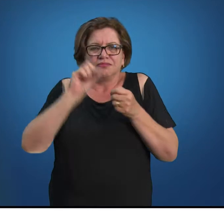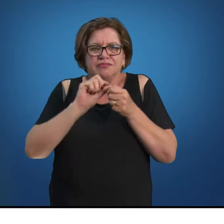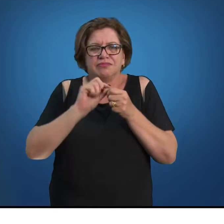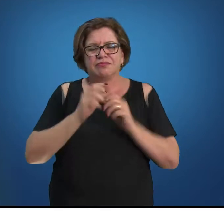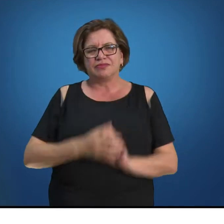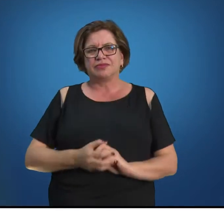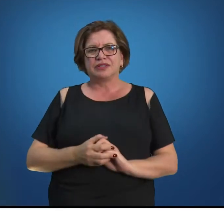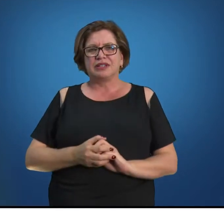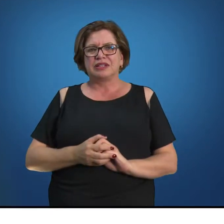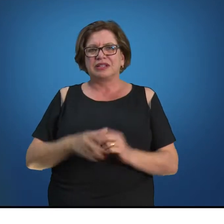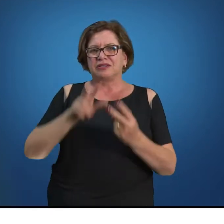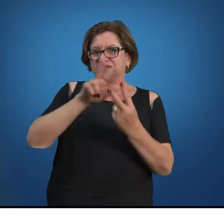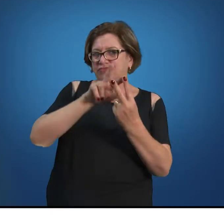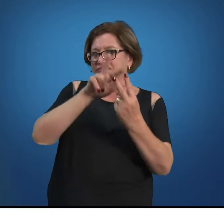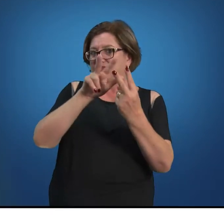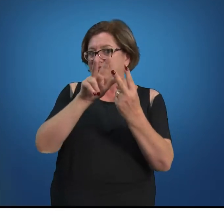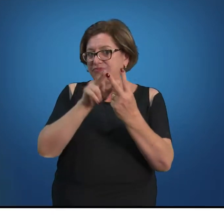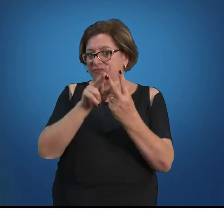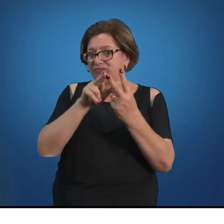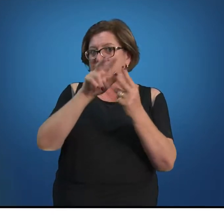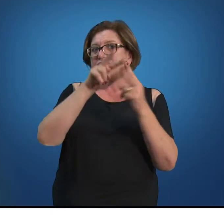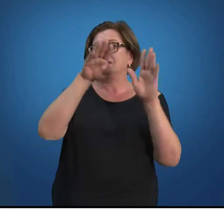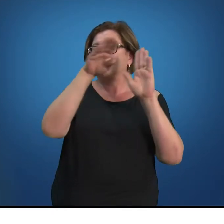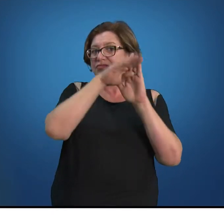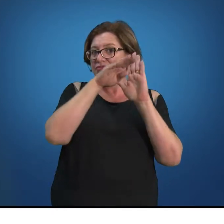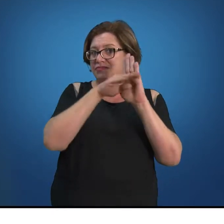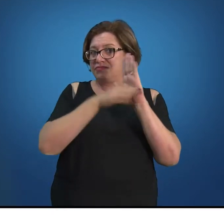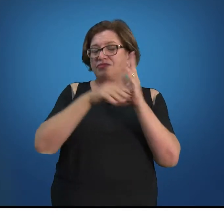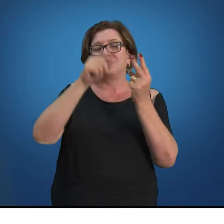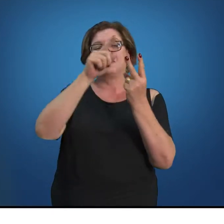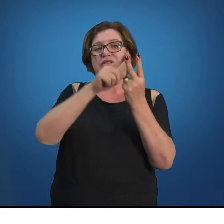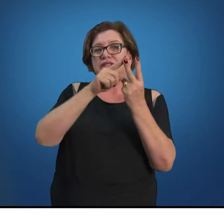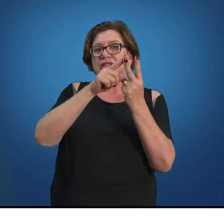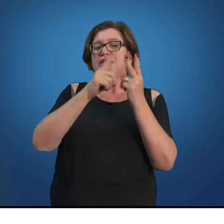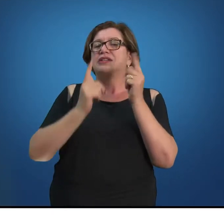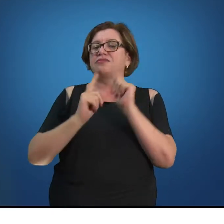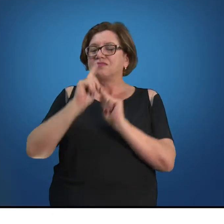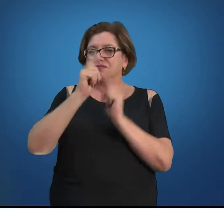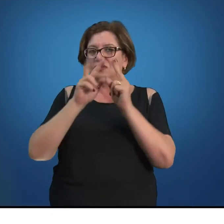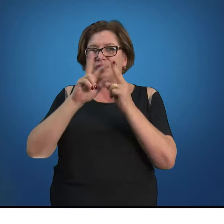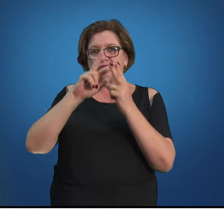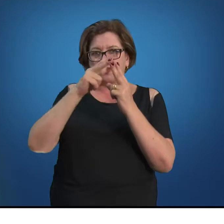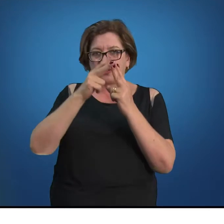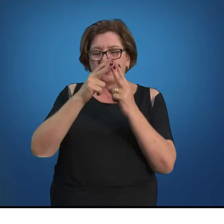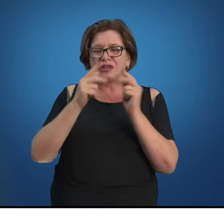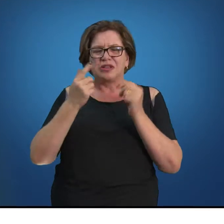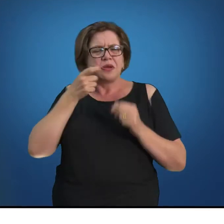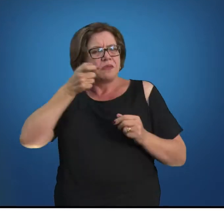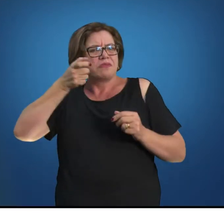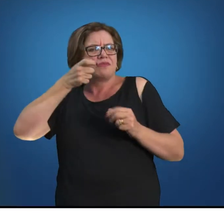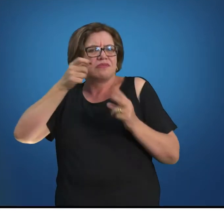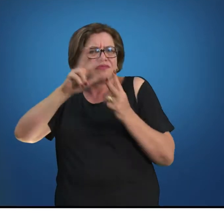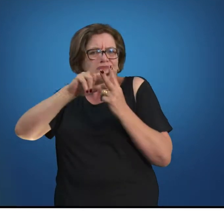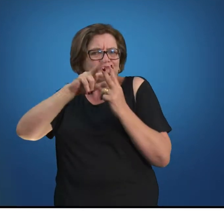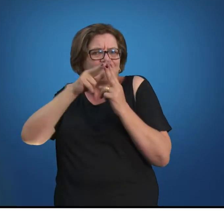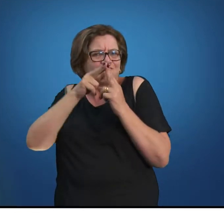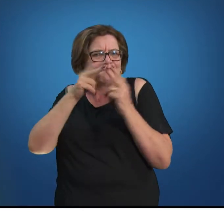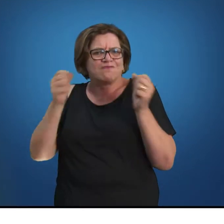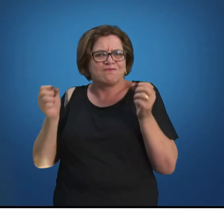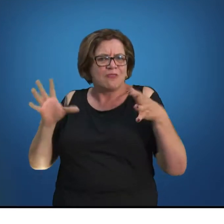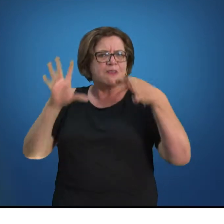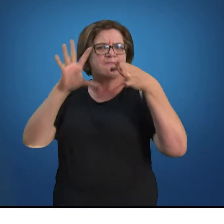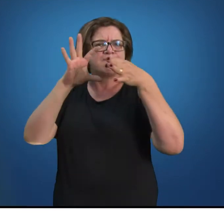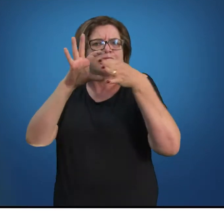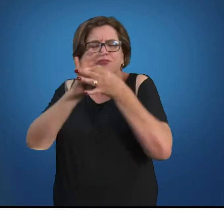Considerando os conceitos de planejamento e de gestão, observamos de que os dois conceitos são complementares entre